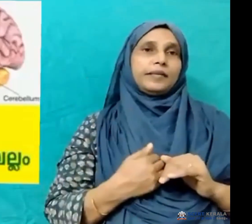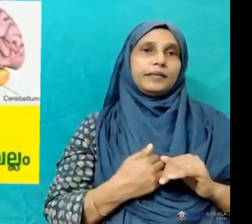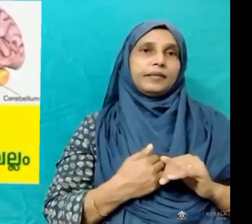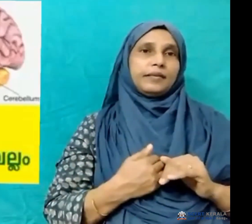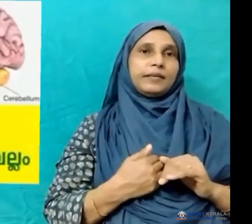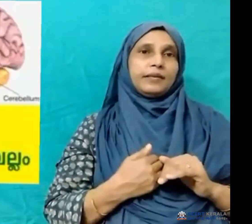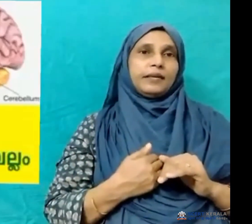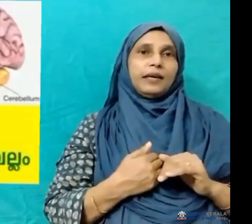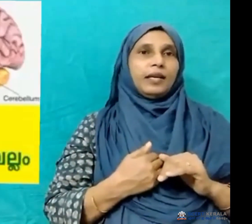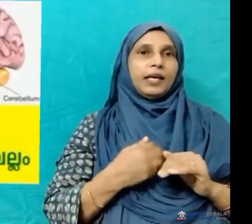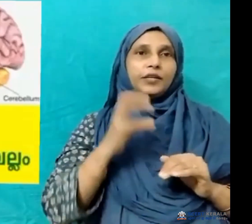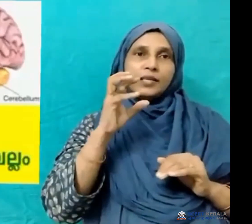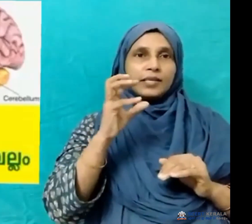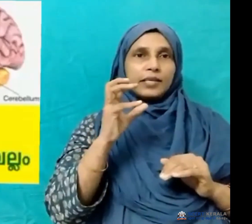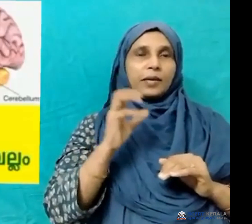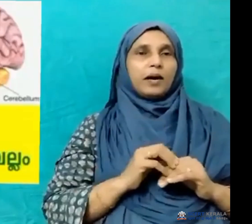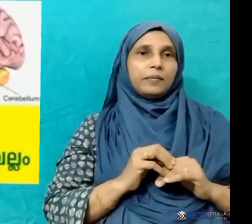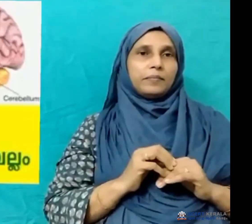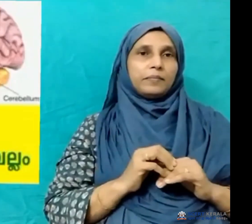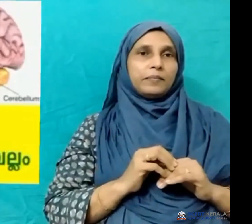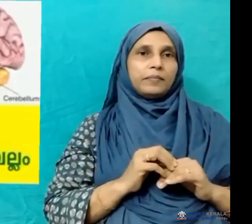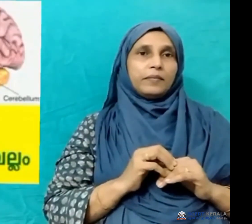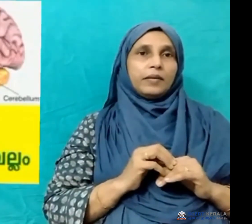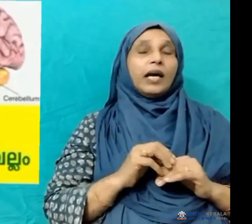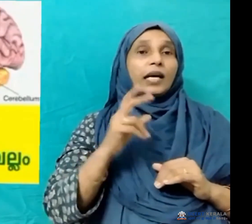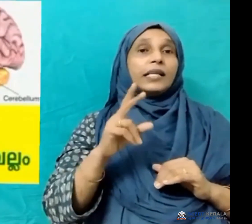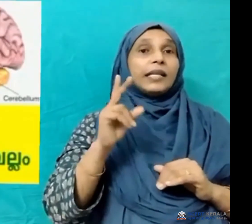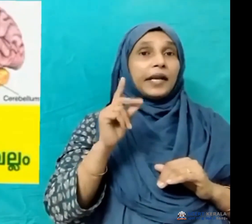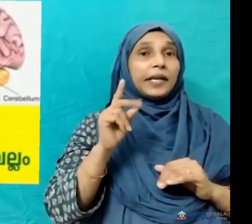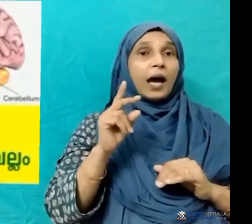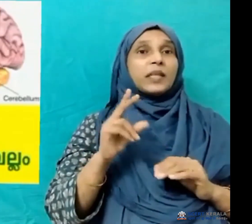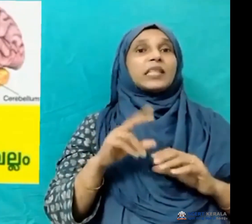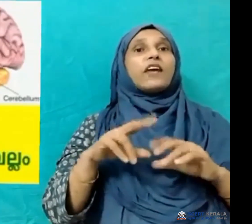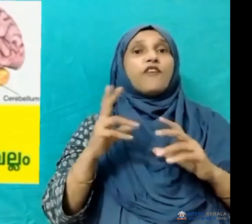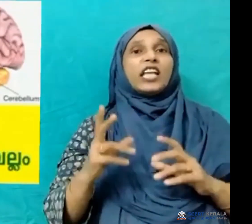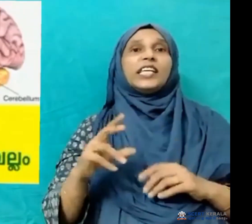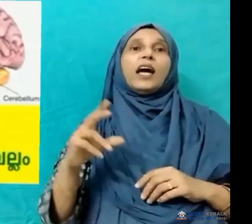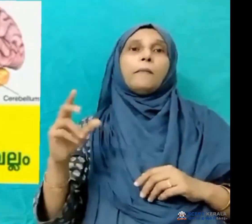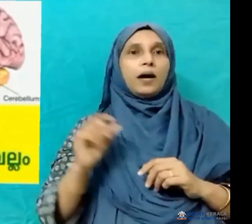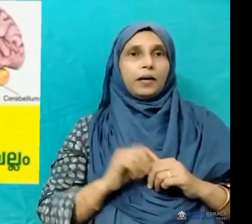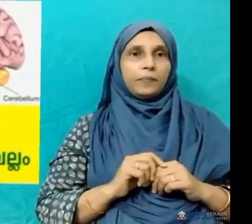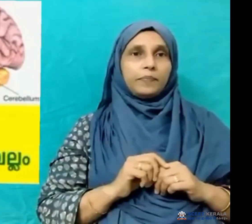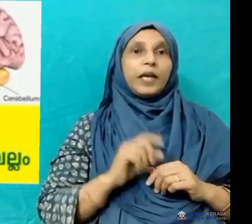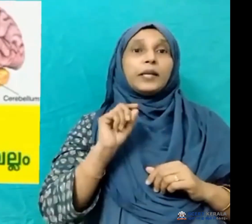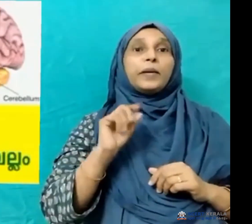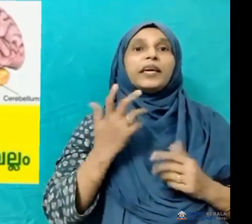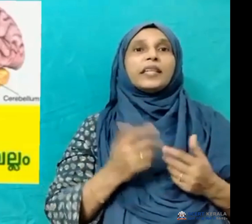ബാക്കിലായിട്ട് അല്ലെ, ഒരു ചെറിയ ഭാഗം, അതാണ് രണ്ടാമത്തെ വലിയ ഭാഗം. ഇതിന്റെ